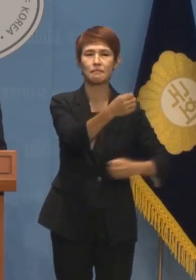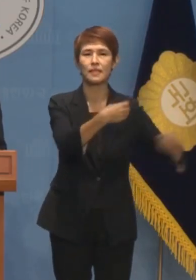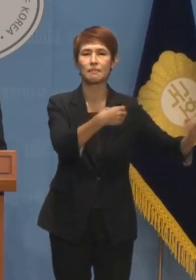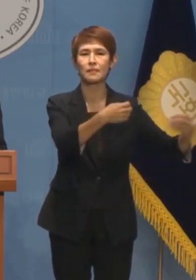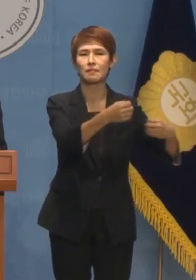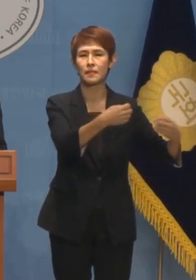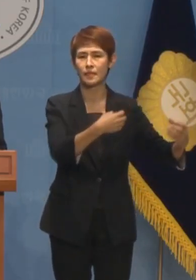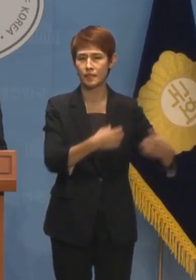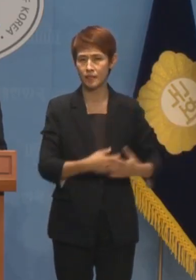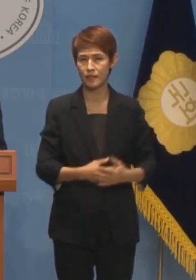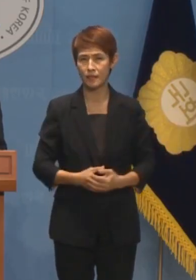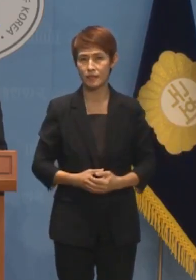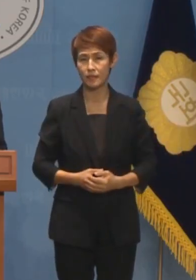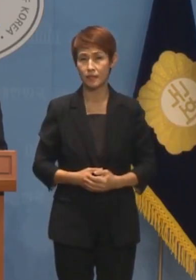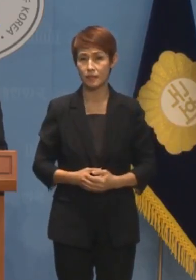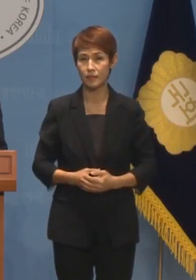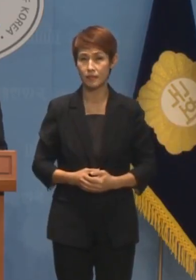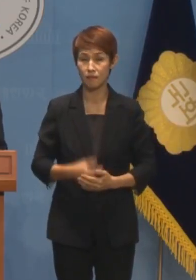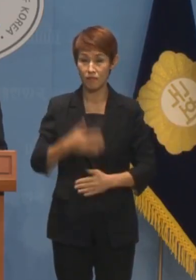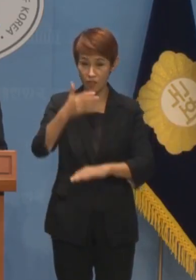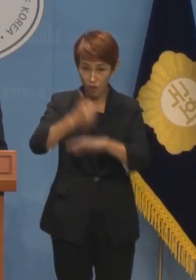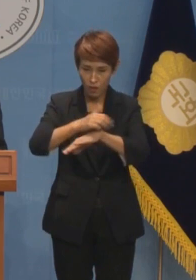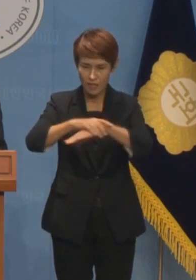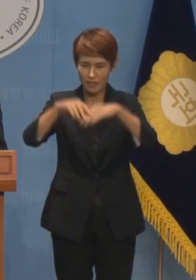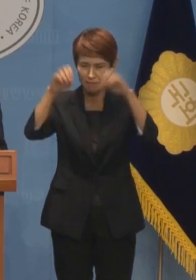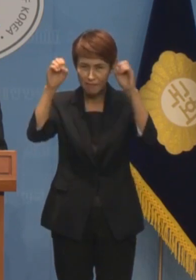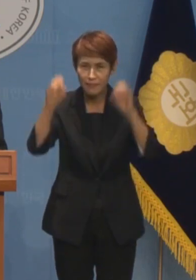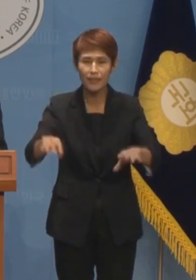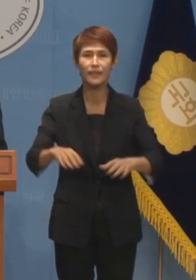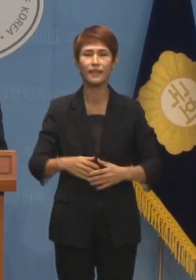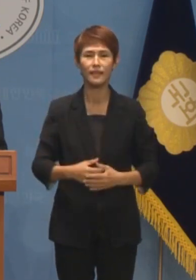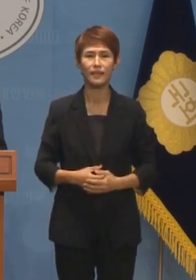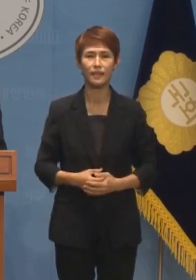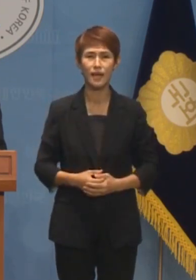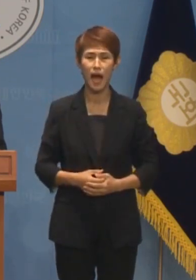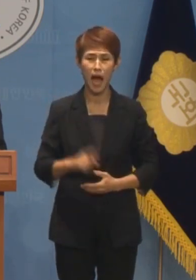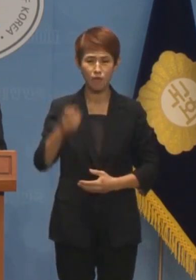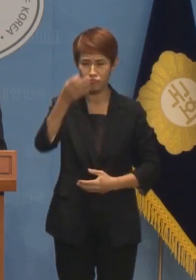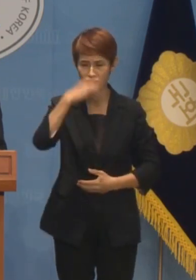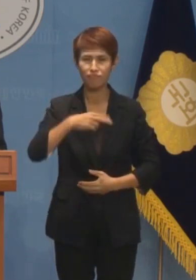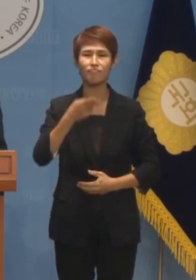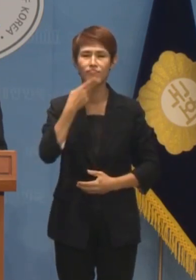정도로 허무하게 끝난 빈껍데기 만찬이었습니다.